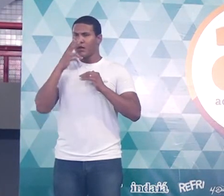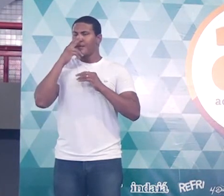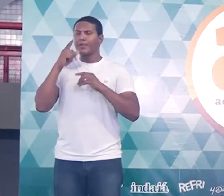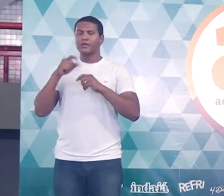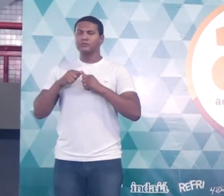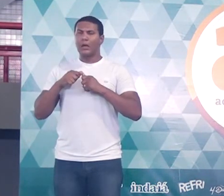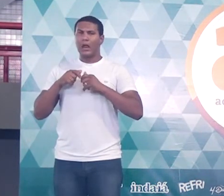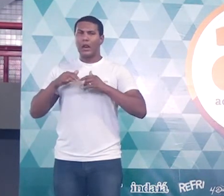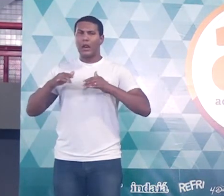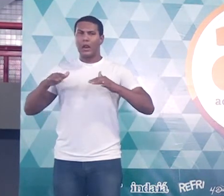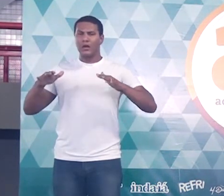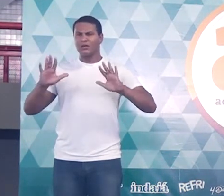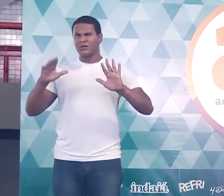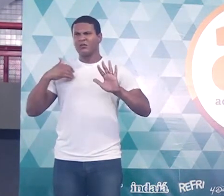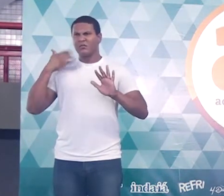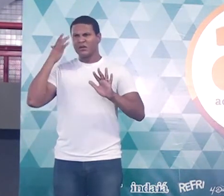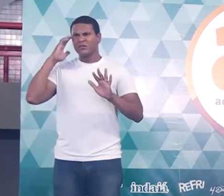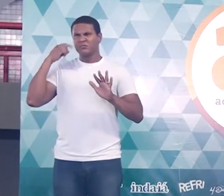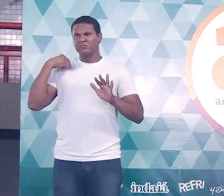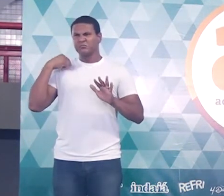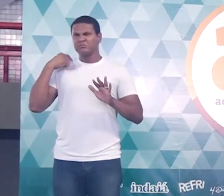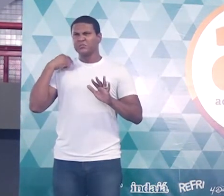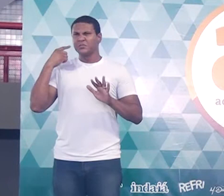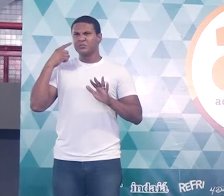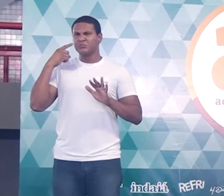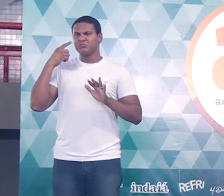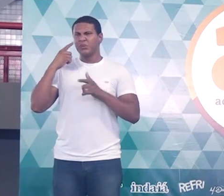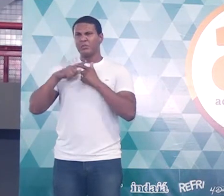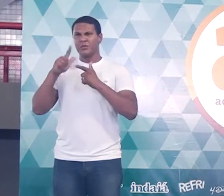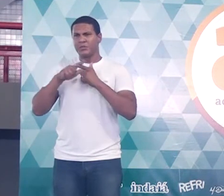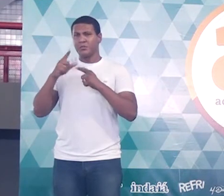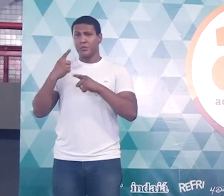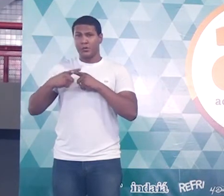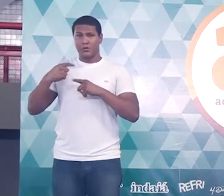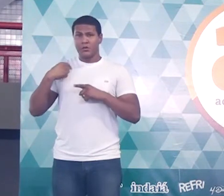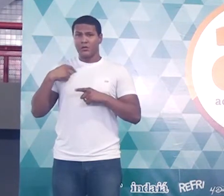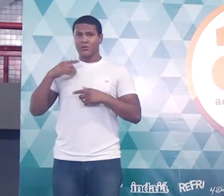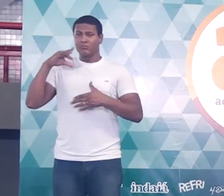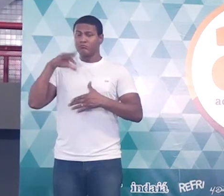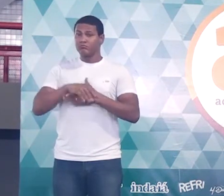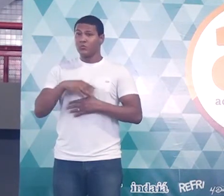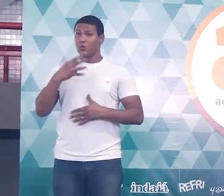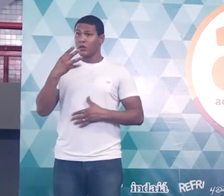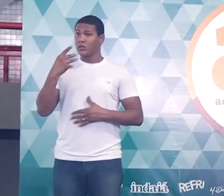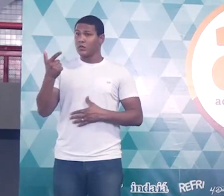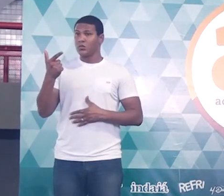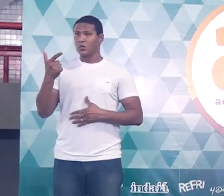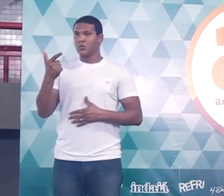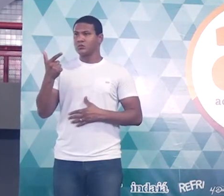acho que eu sou um pouquinho perturbado, porque eu tive uma febre de 42 graus quando eu era pequeno.